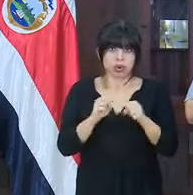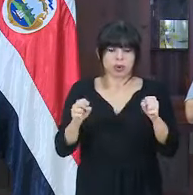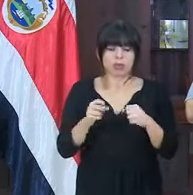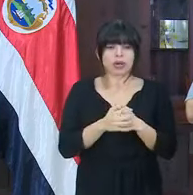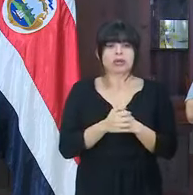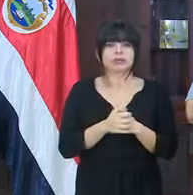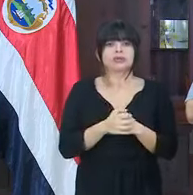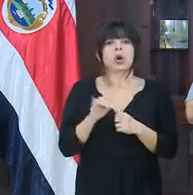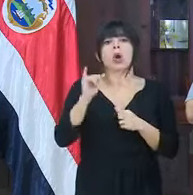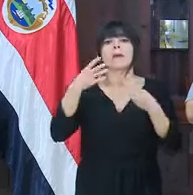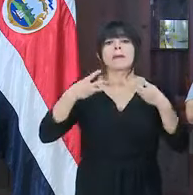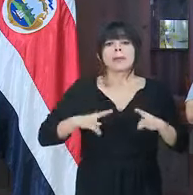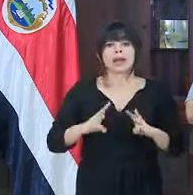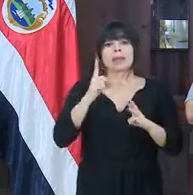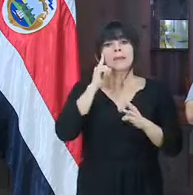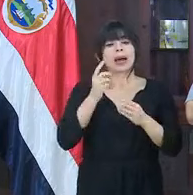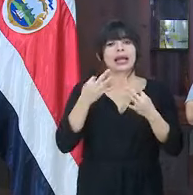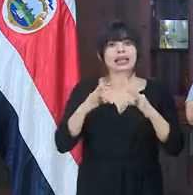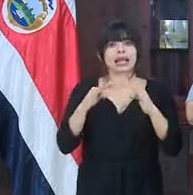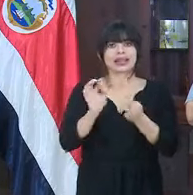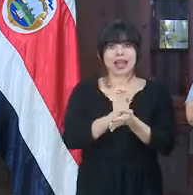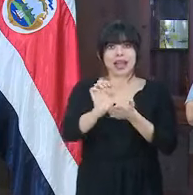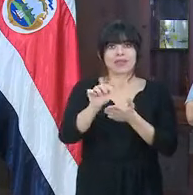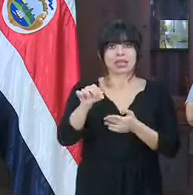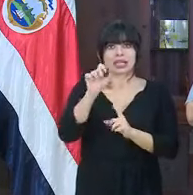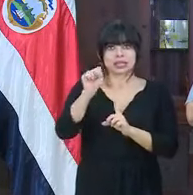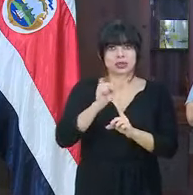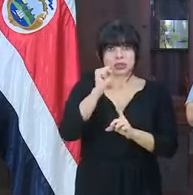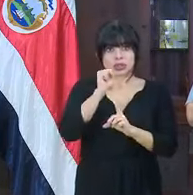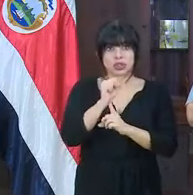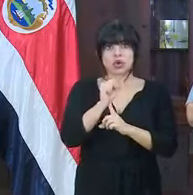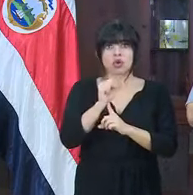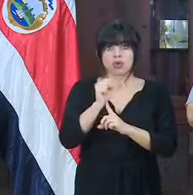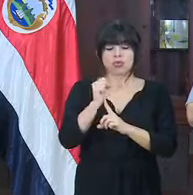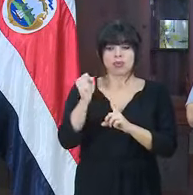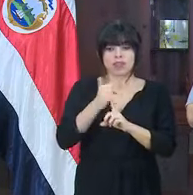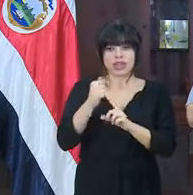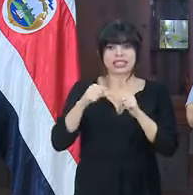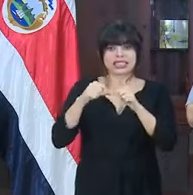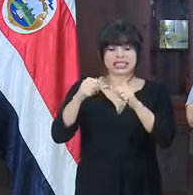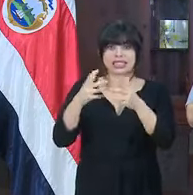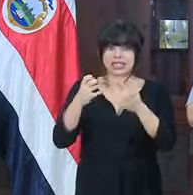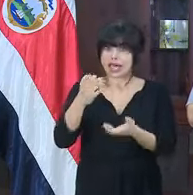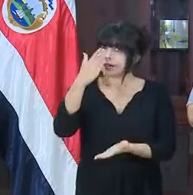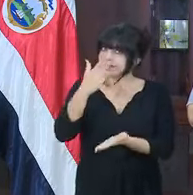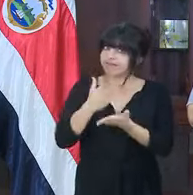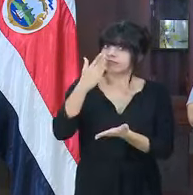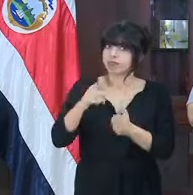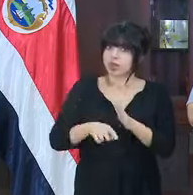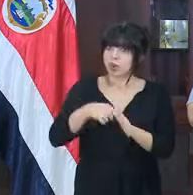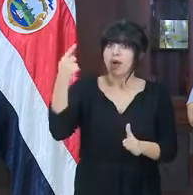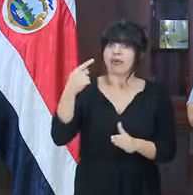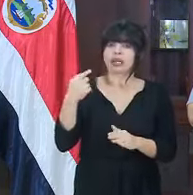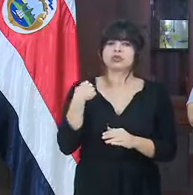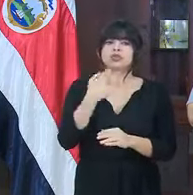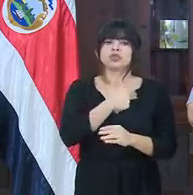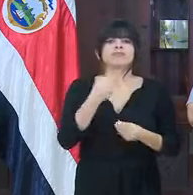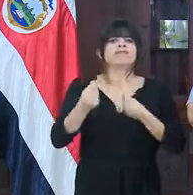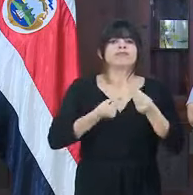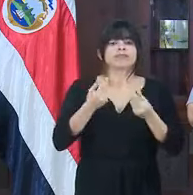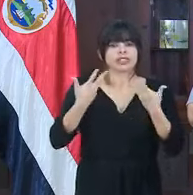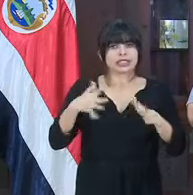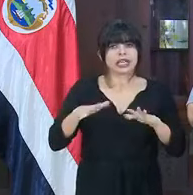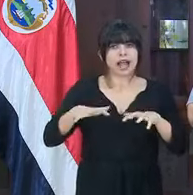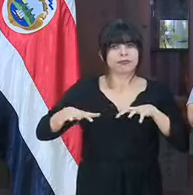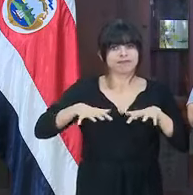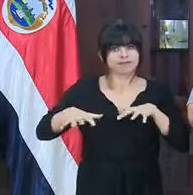Como medida y para tratar de evitar que las situaciones de violencia sigan y que cesen ya del todo, hemos tomado algún tipo